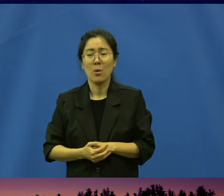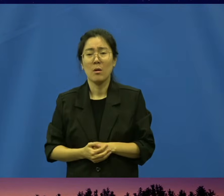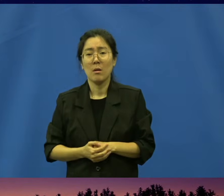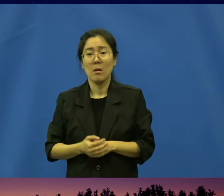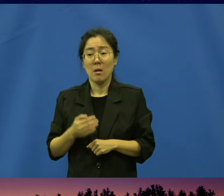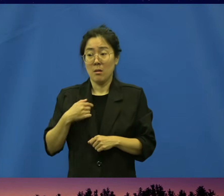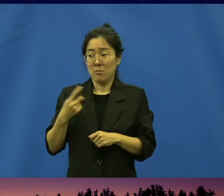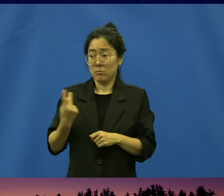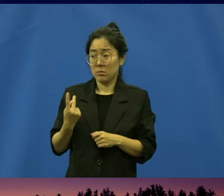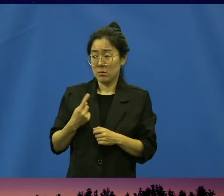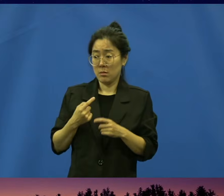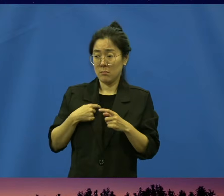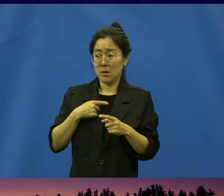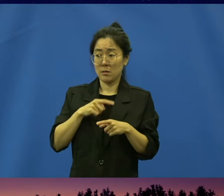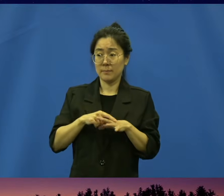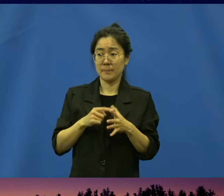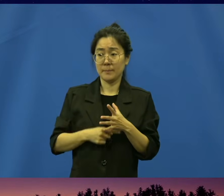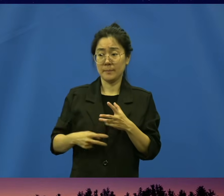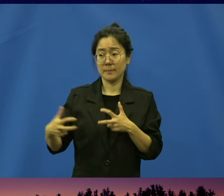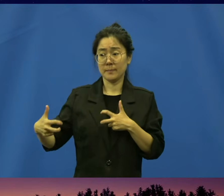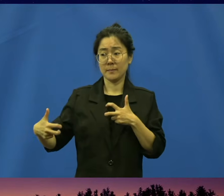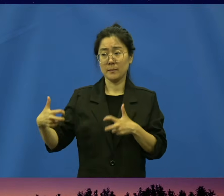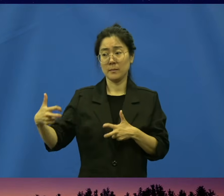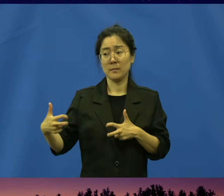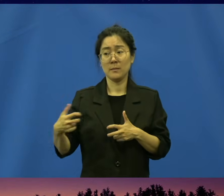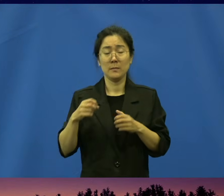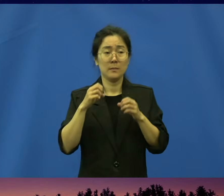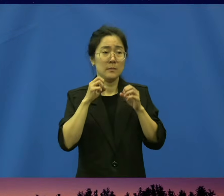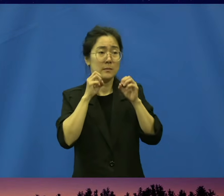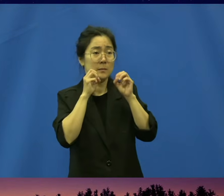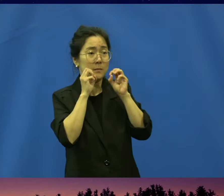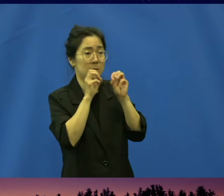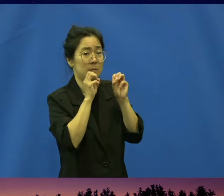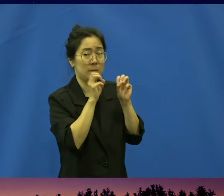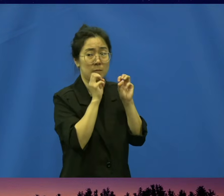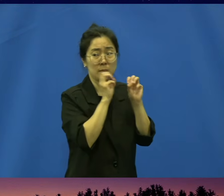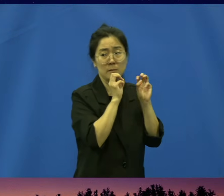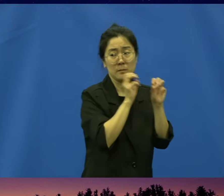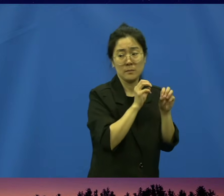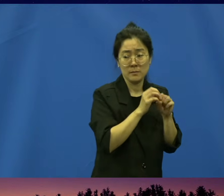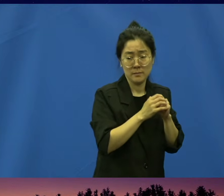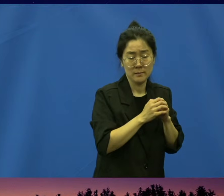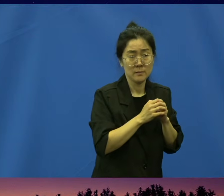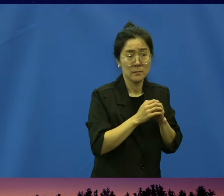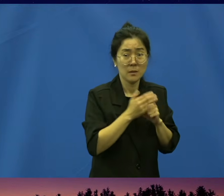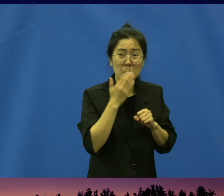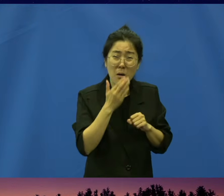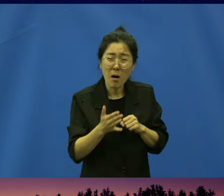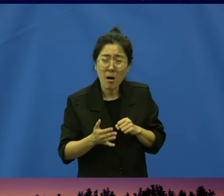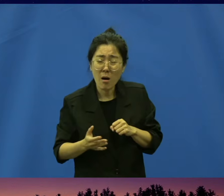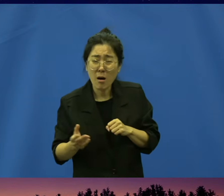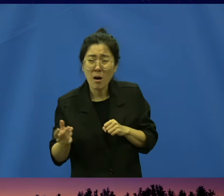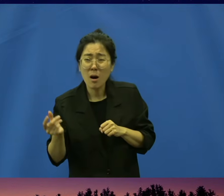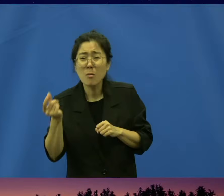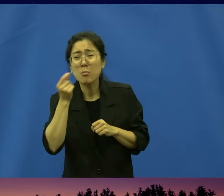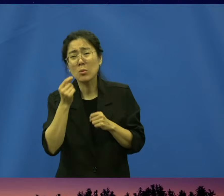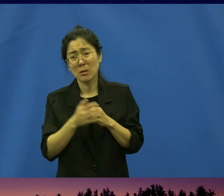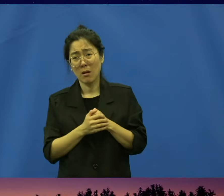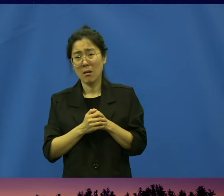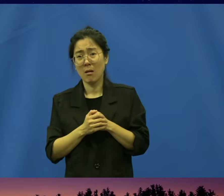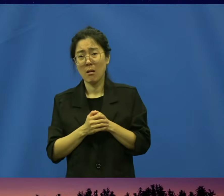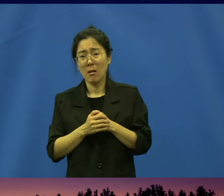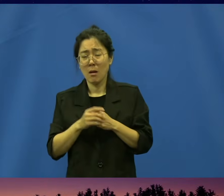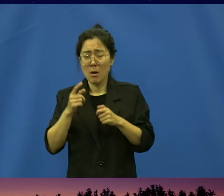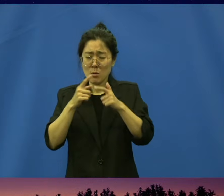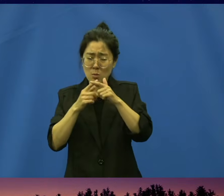마음이 먼저 하나가 되게 해주십시오 하고 기도한 겁니다. 나가서 선교하고 전도하려면 그것을 위해서 기도하지 않으시고 연합이 돼야 나가서